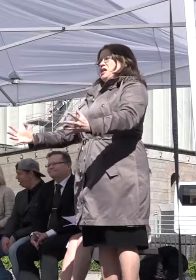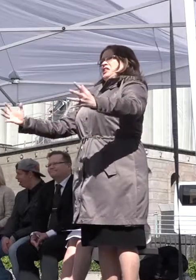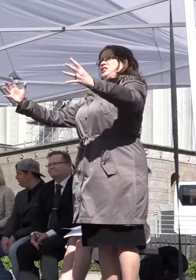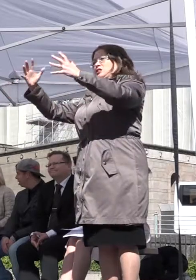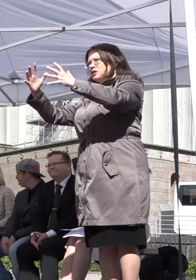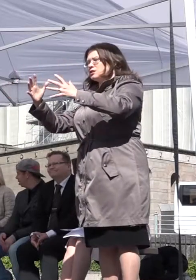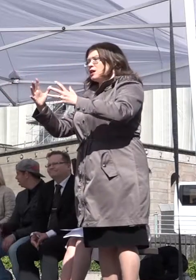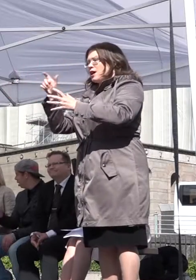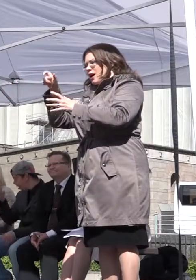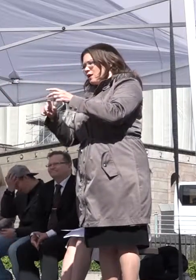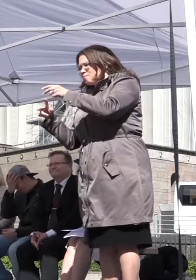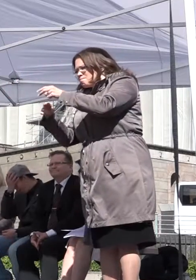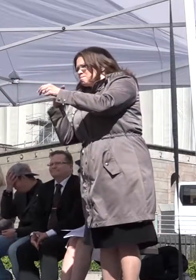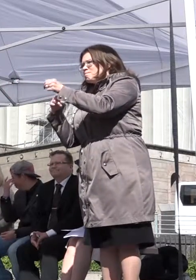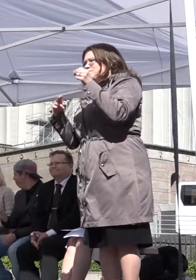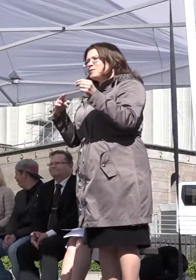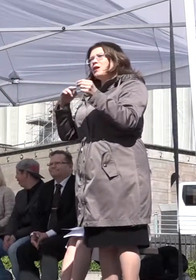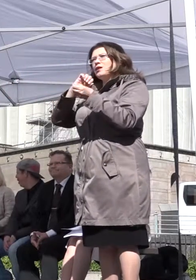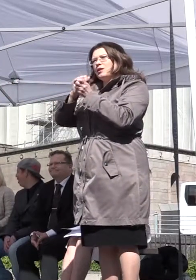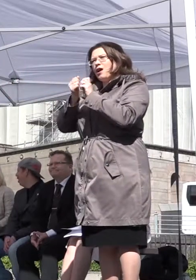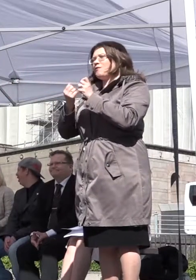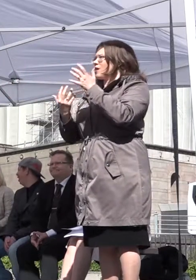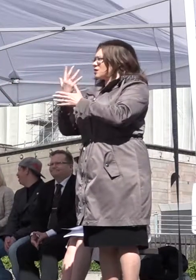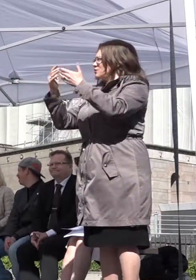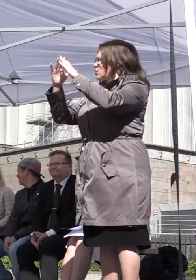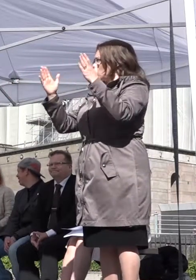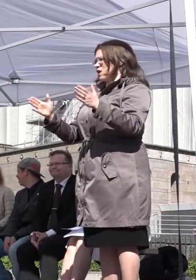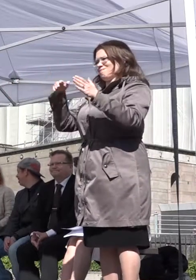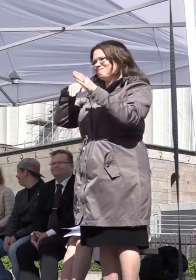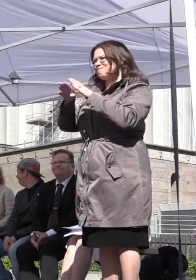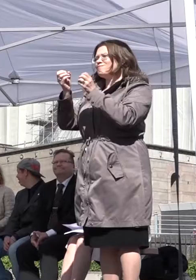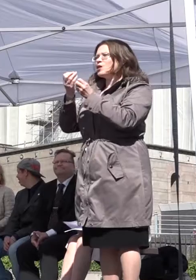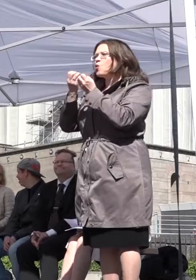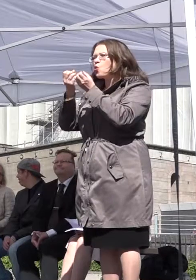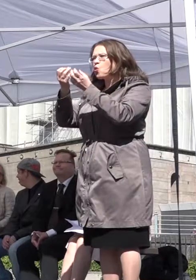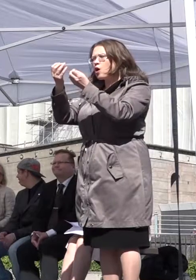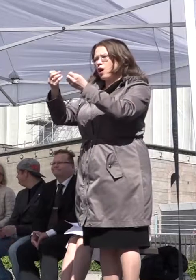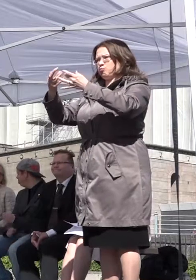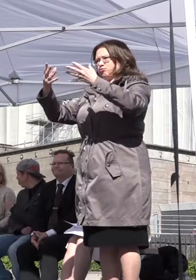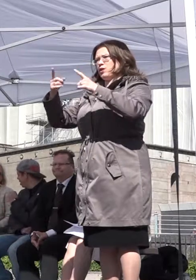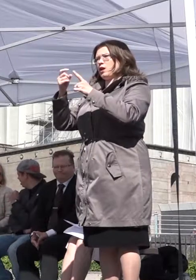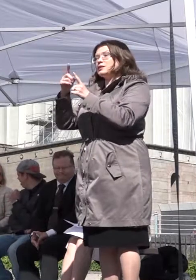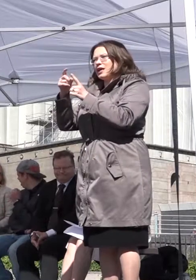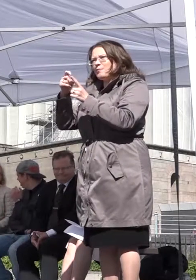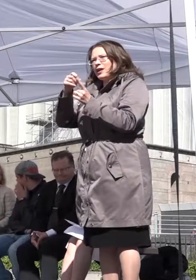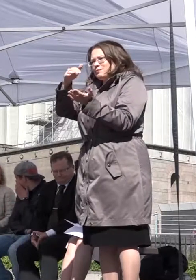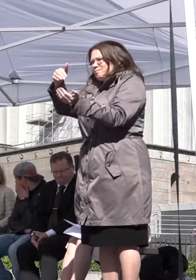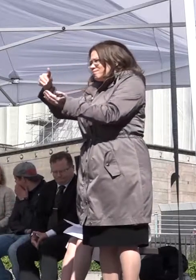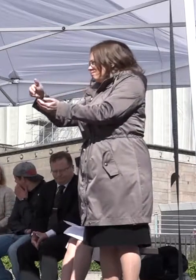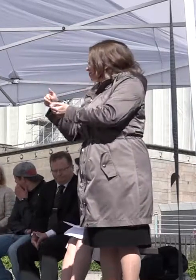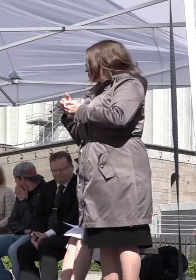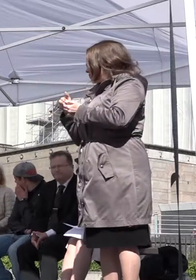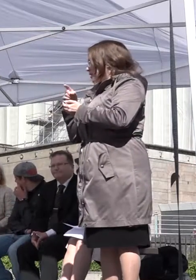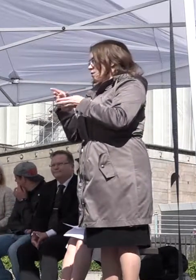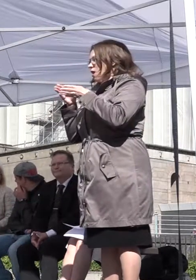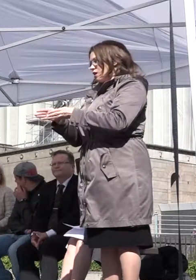siitä pistokkaan, kukitti talvella kasvihuoneessa ja keräsi siemenet talteen. Istutettava lajike